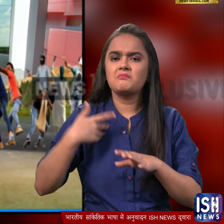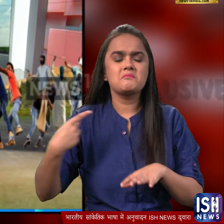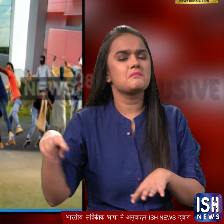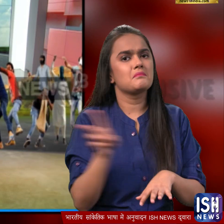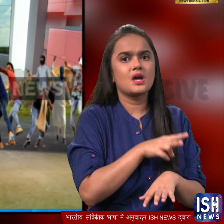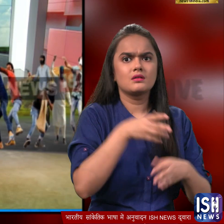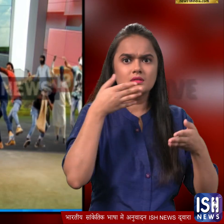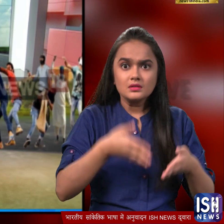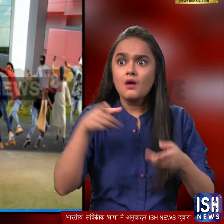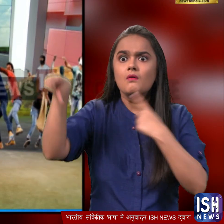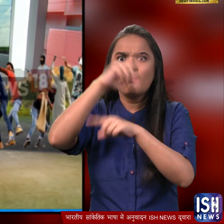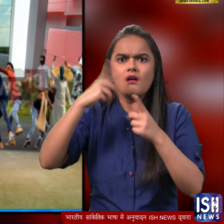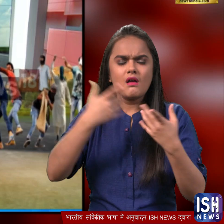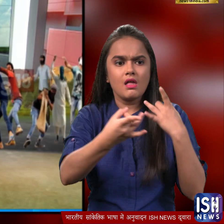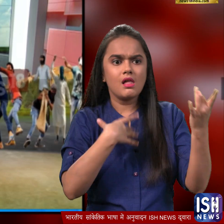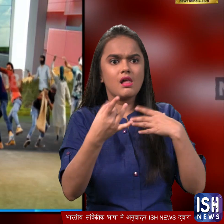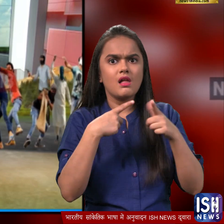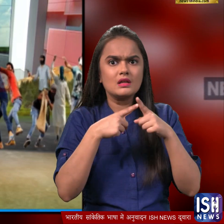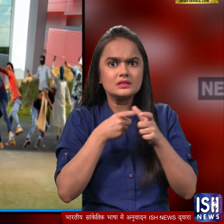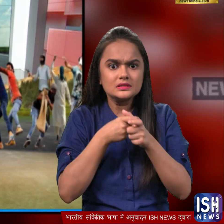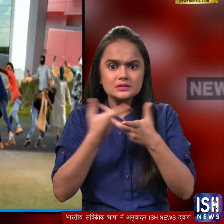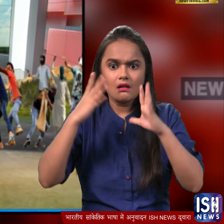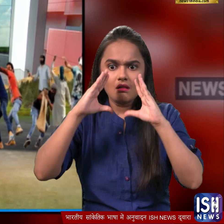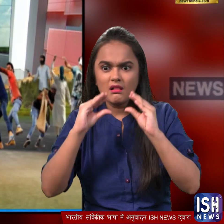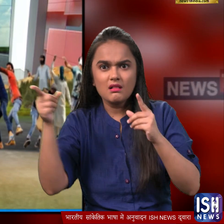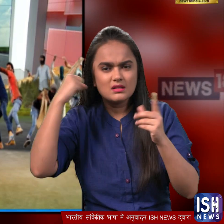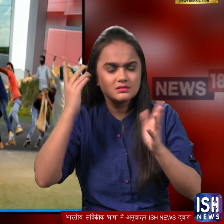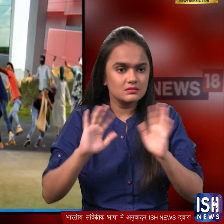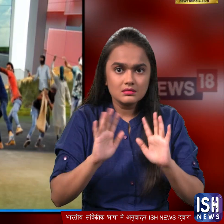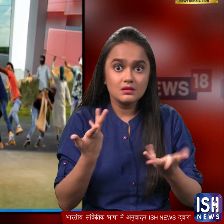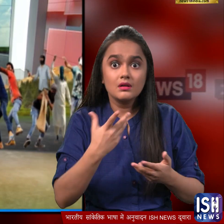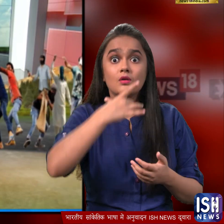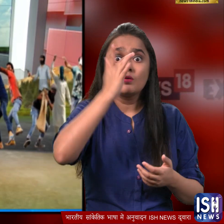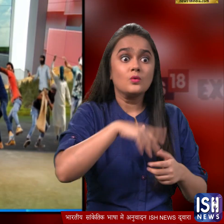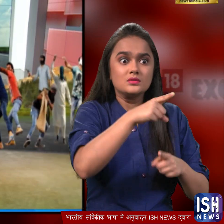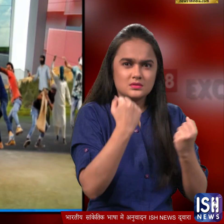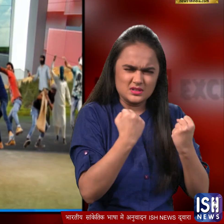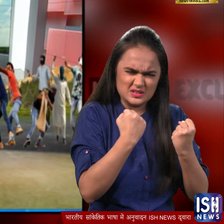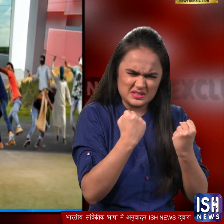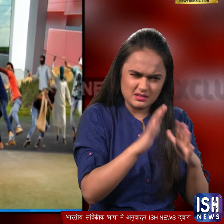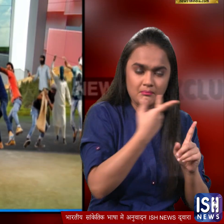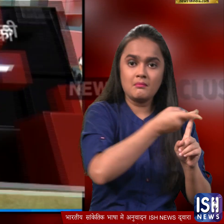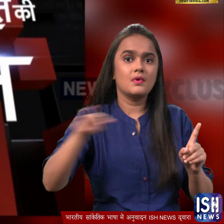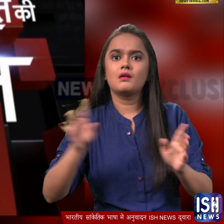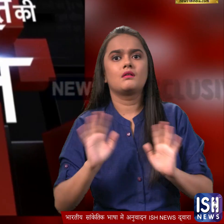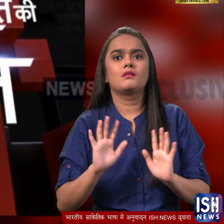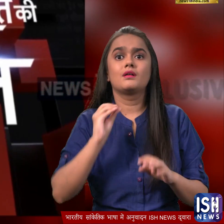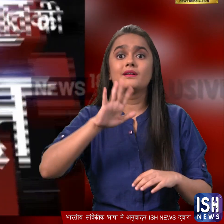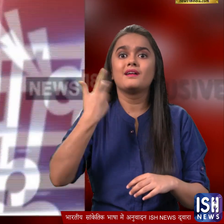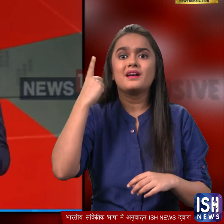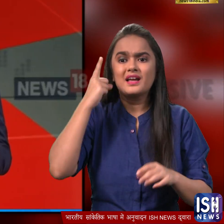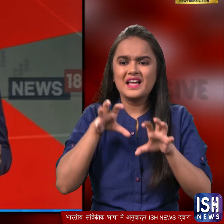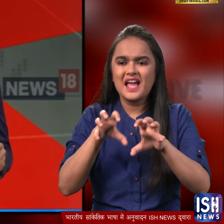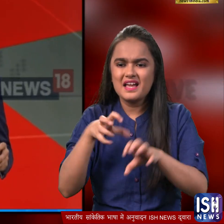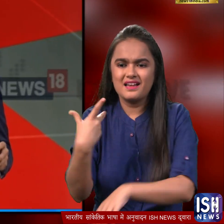ऐसे में आतंकी संगठनों ने ये नई साजिश रची है ताकि वारदात का हिस्सा बनने के बाद ये युवा वापस न जा पाए। रेबीज